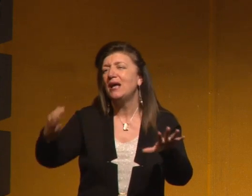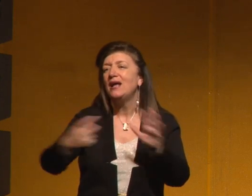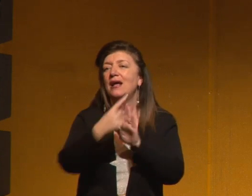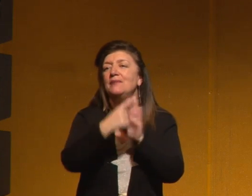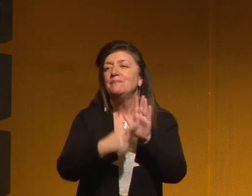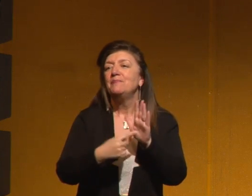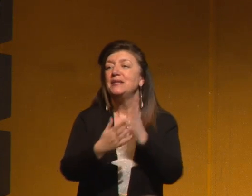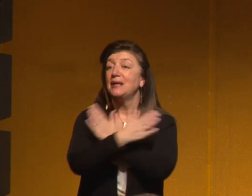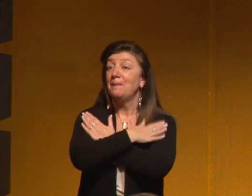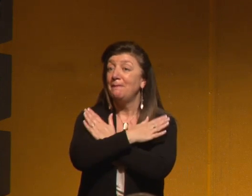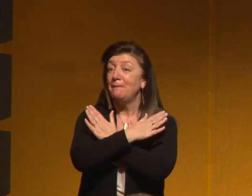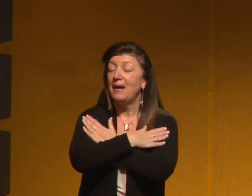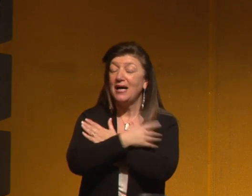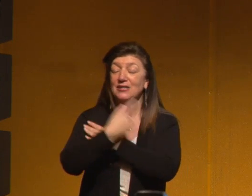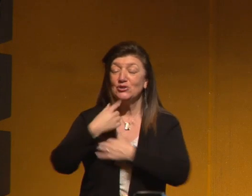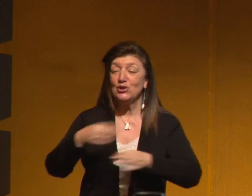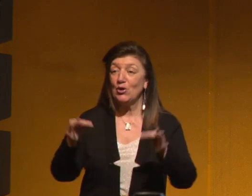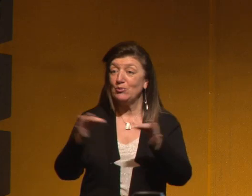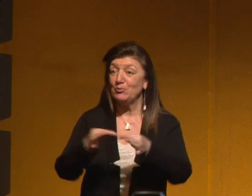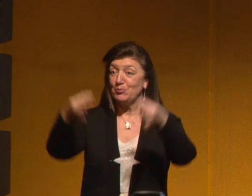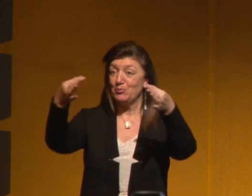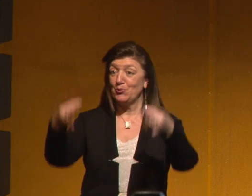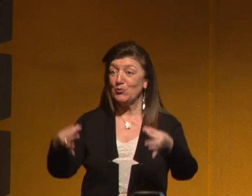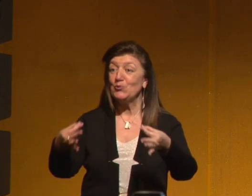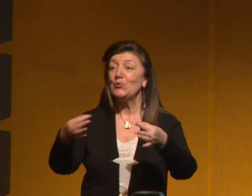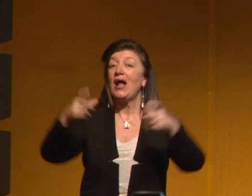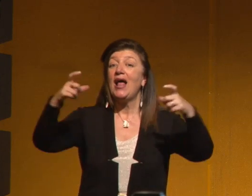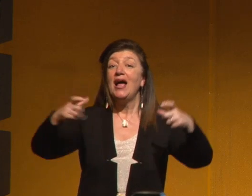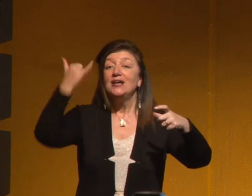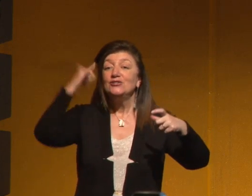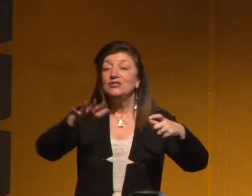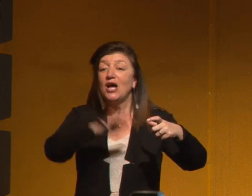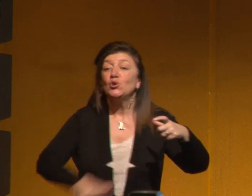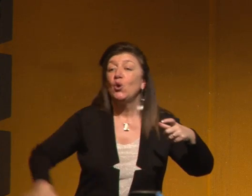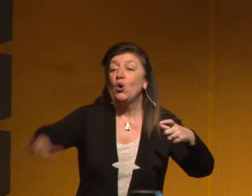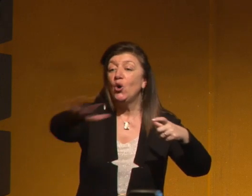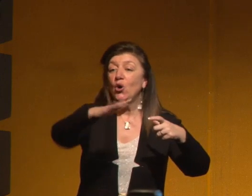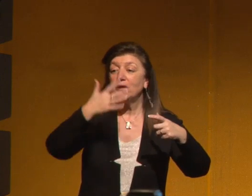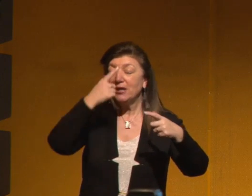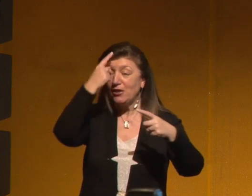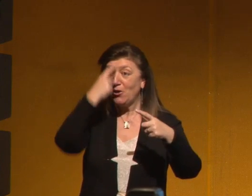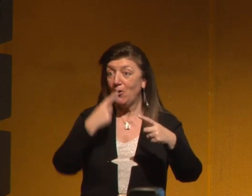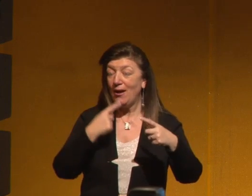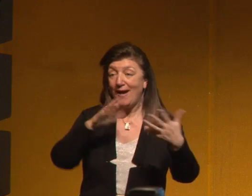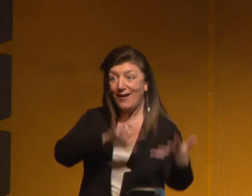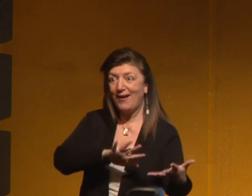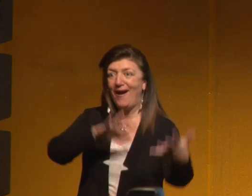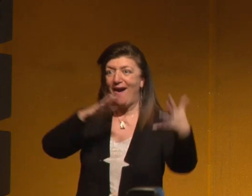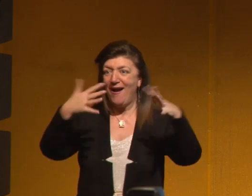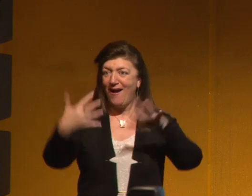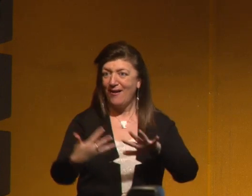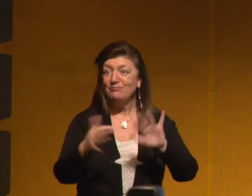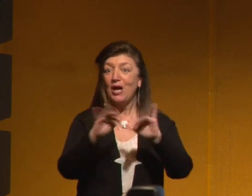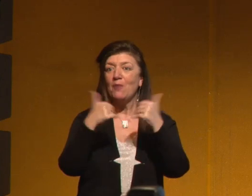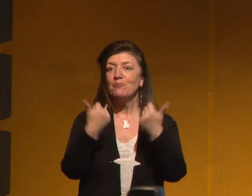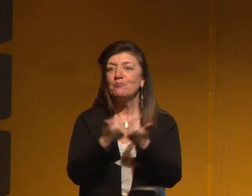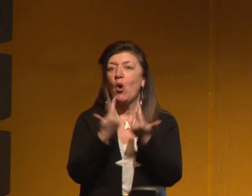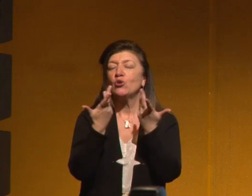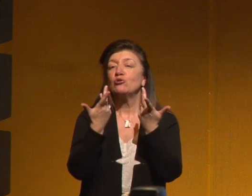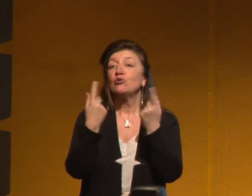a torino torino il suo territorio si trasformano in una vera città mondo pronta ad aprire le sue porte